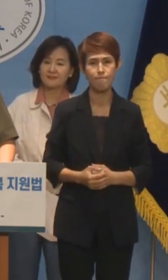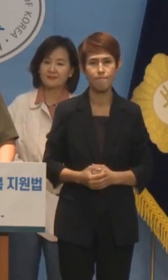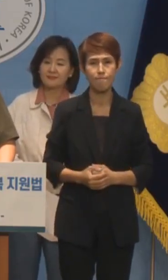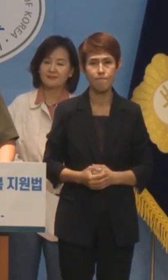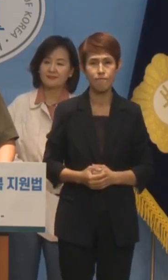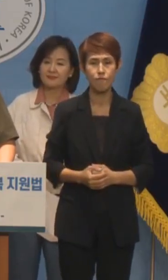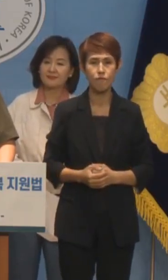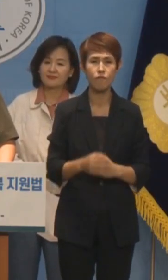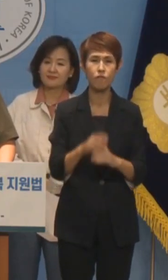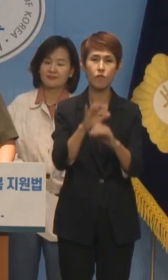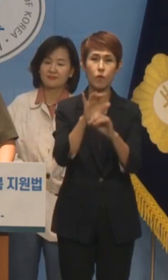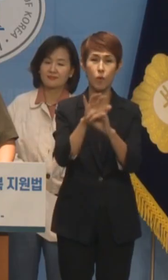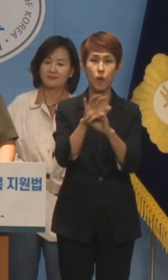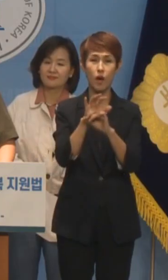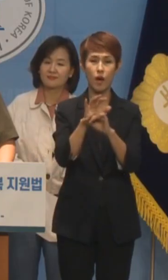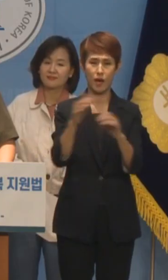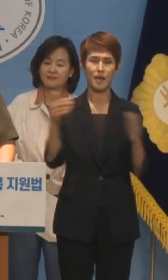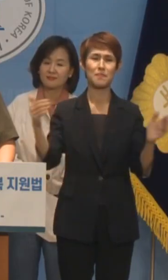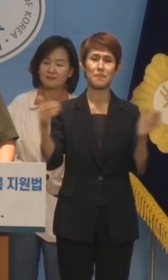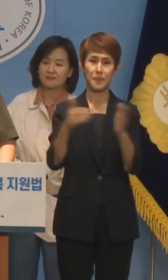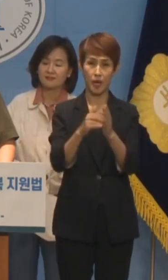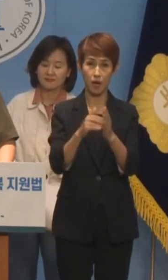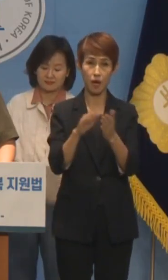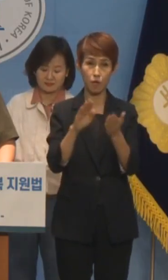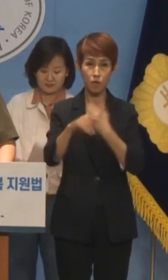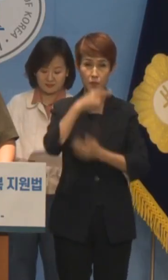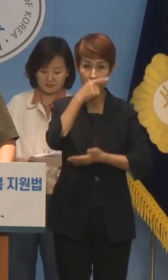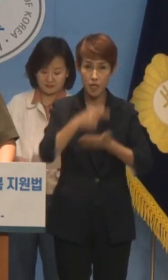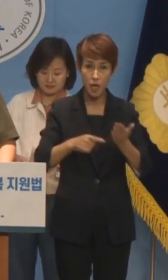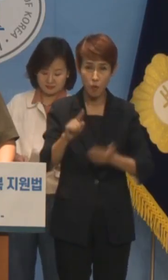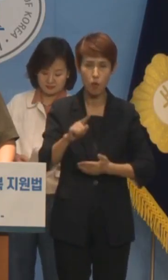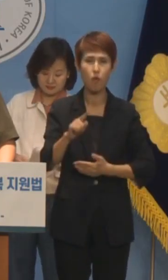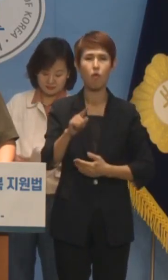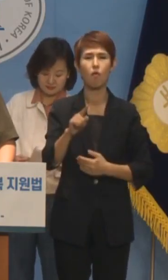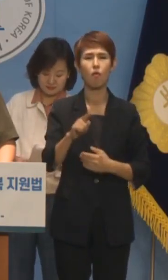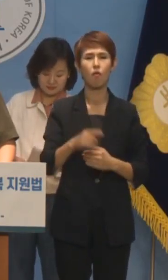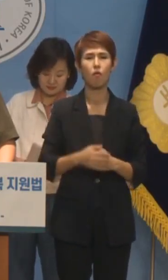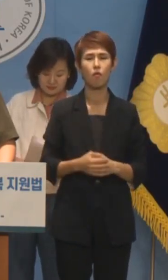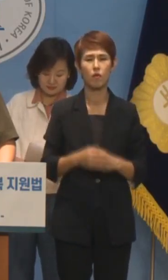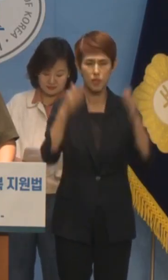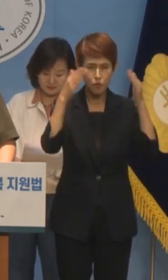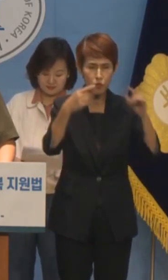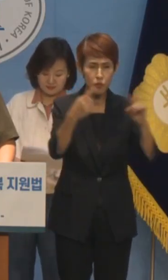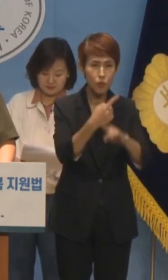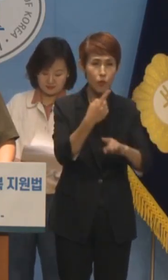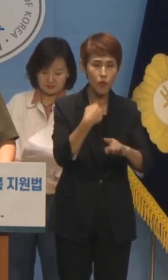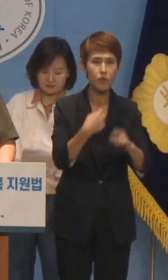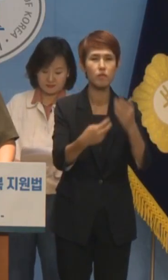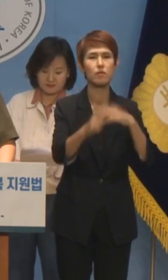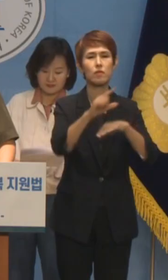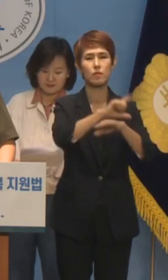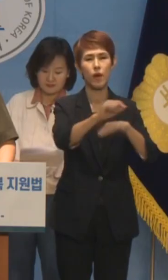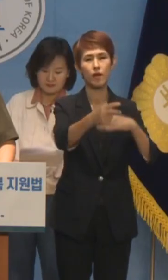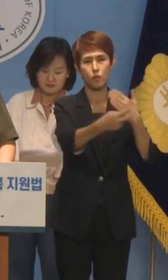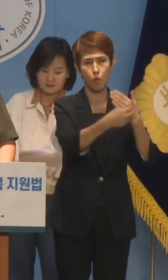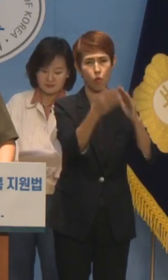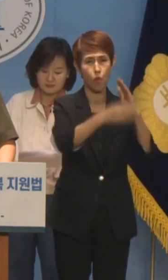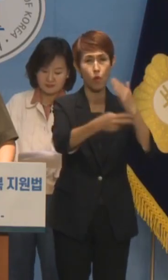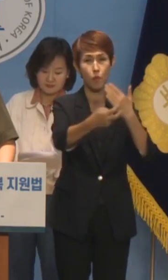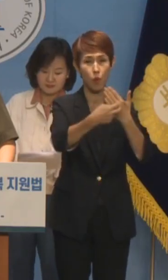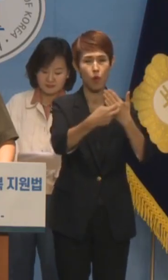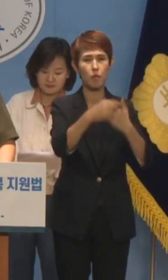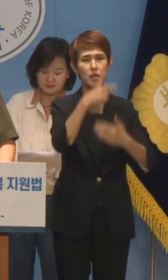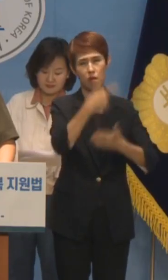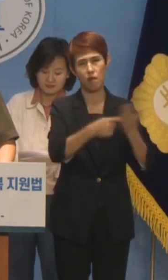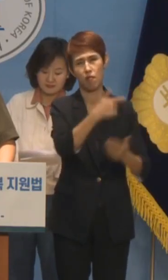속에서 코로나19가 종식되면서 그 피해는 고스란히 코로나19를 집중 치료하였던 지방의료원과 공공병원들에게